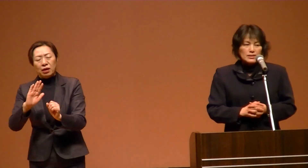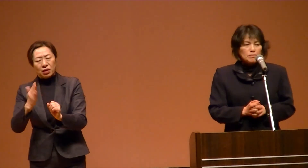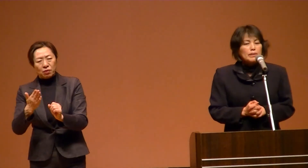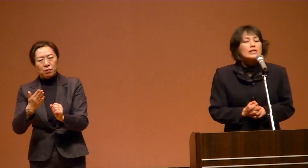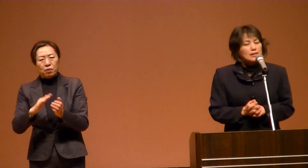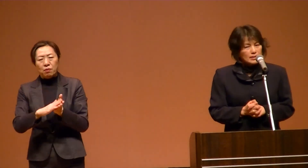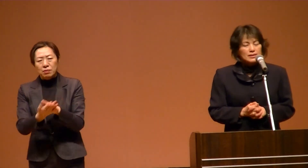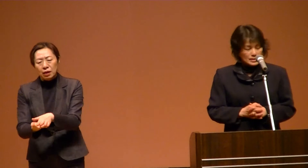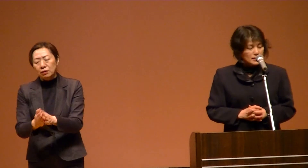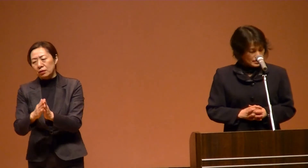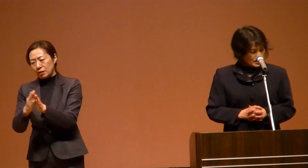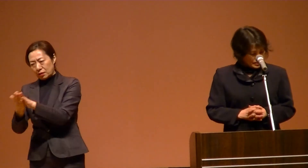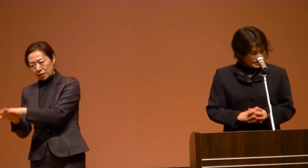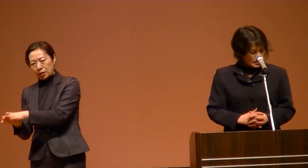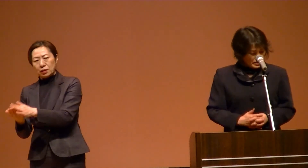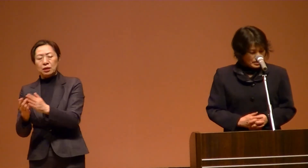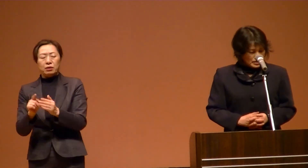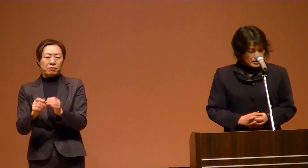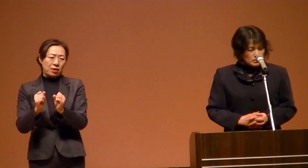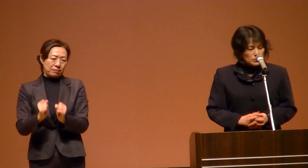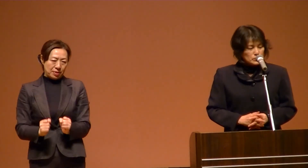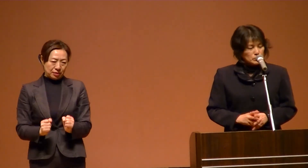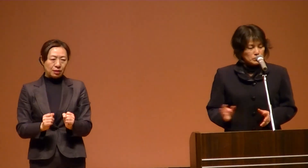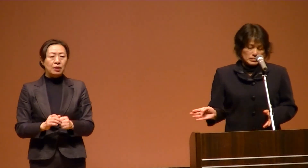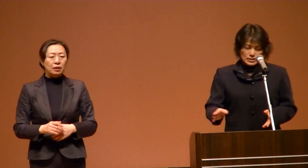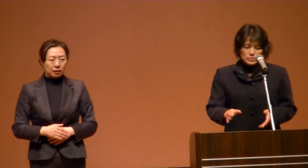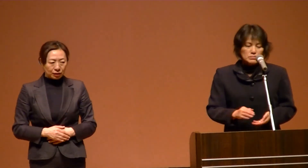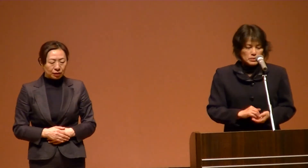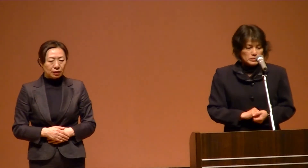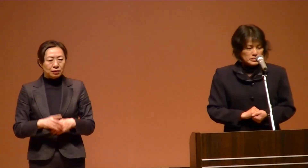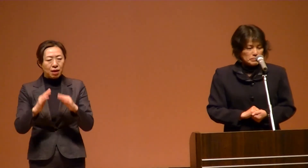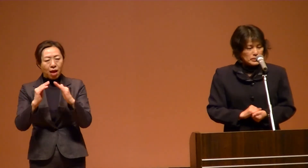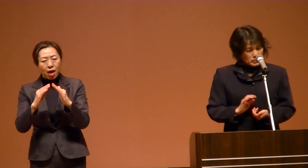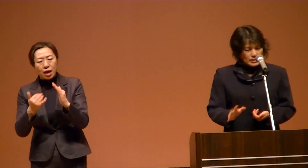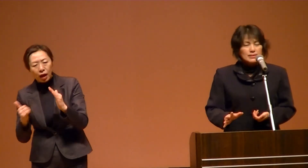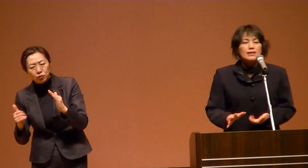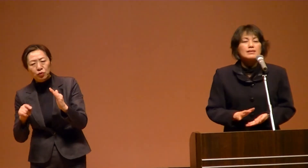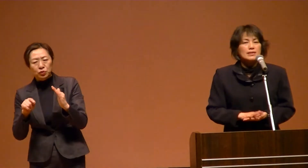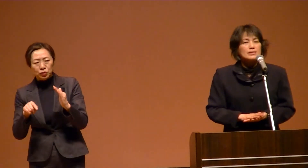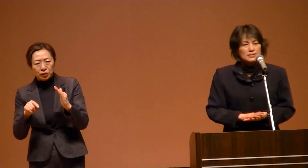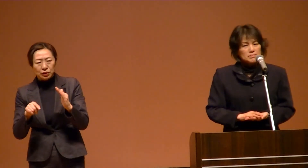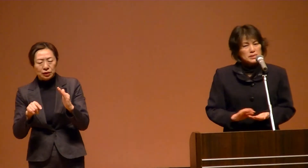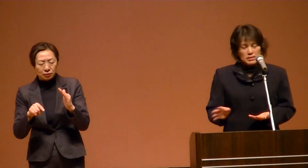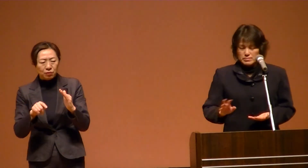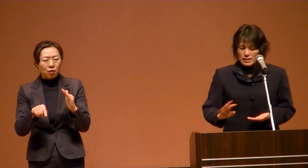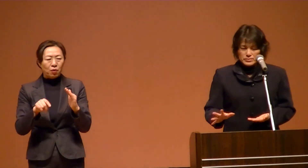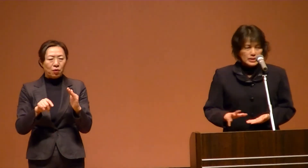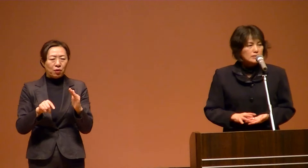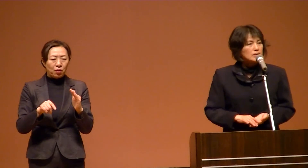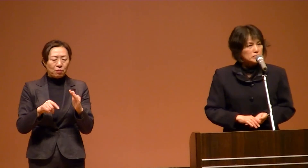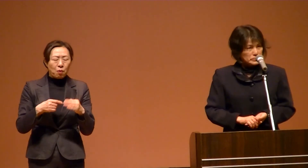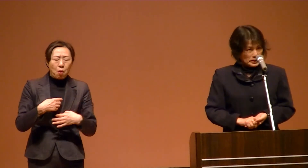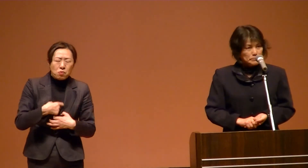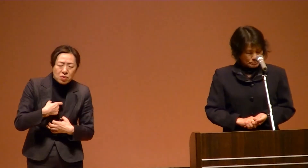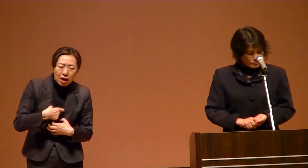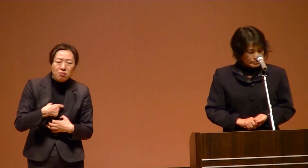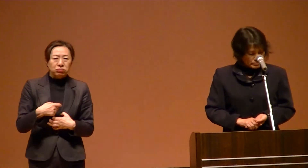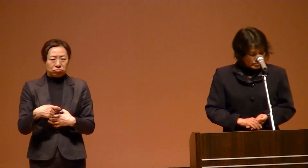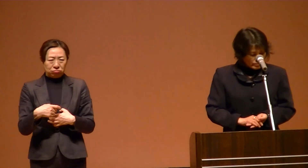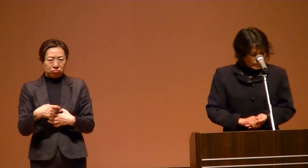人がいっぱい いて、でもその家族もやっぱりわーって泣かないんですね、みんな不安の中でいるので